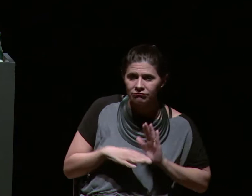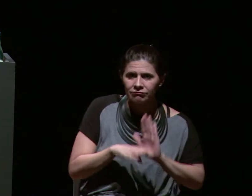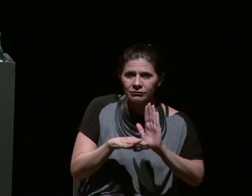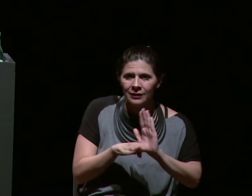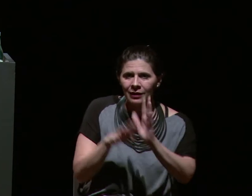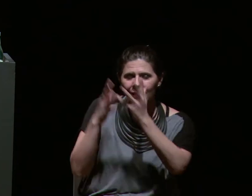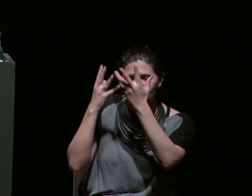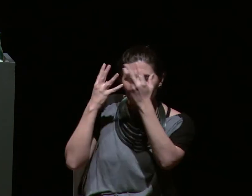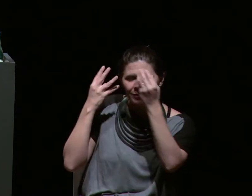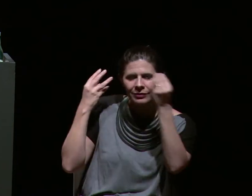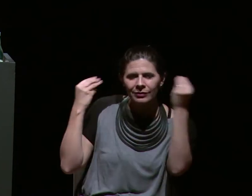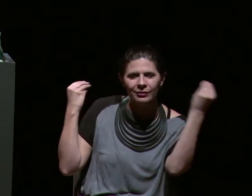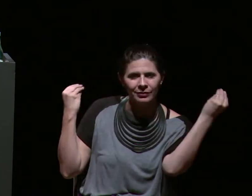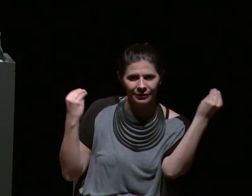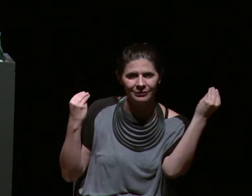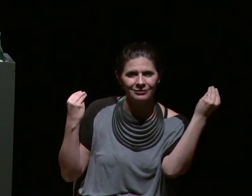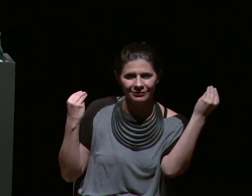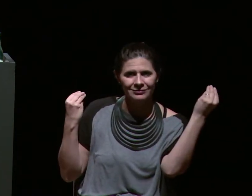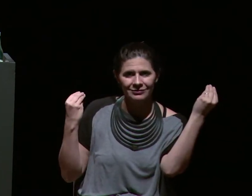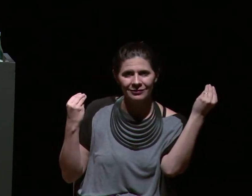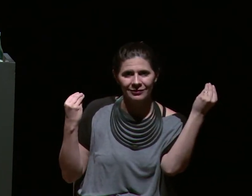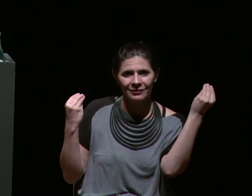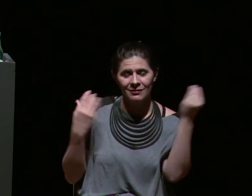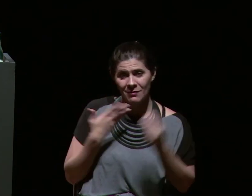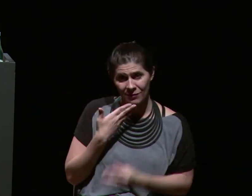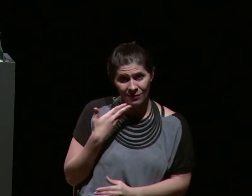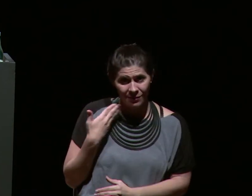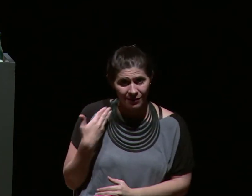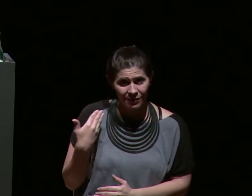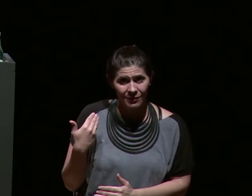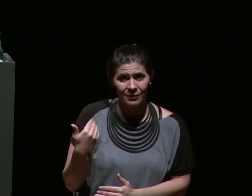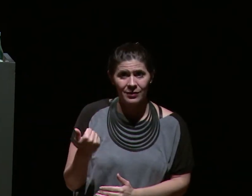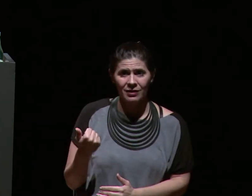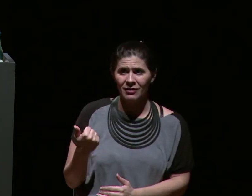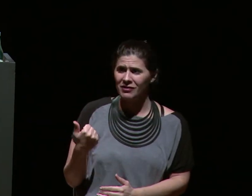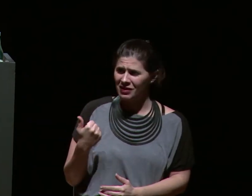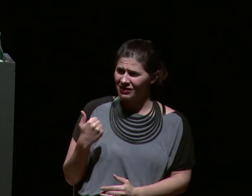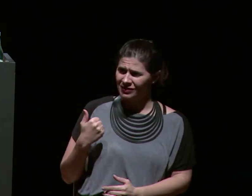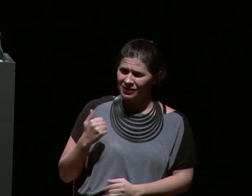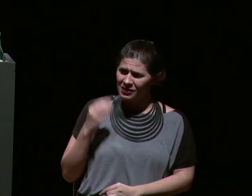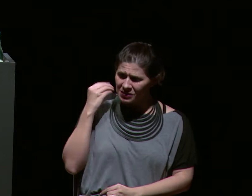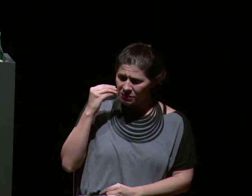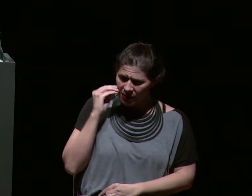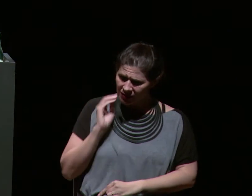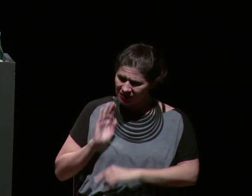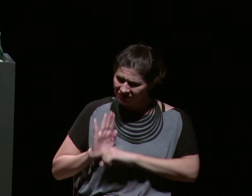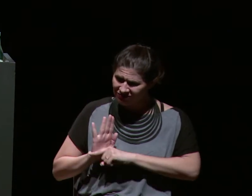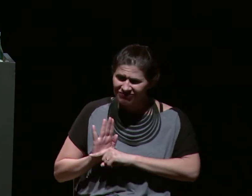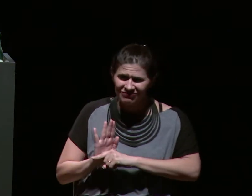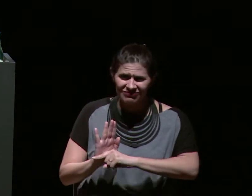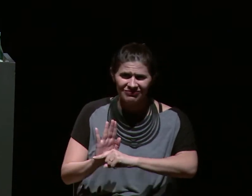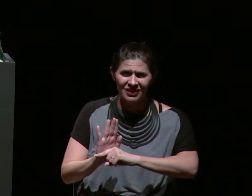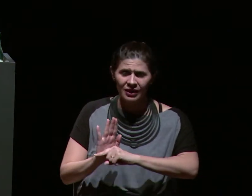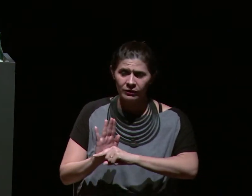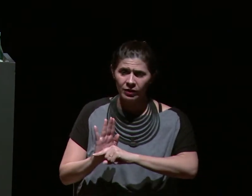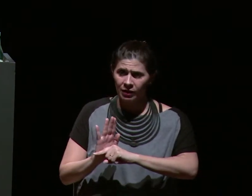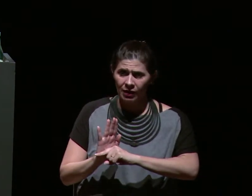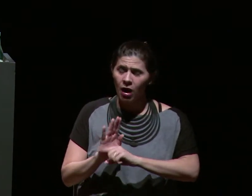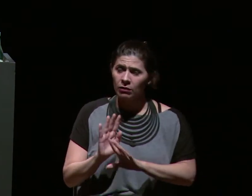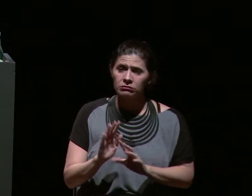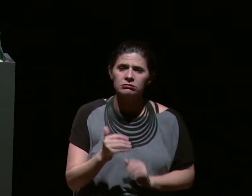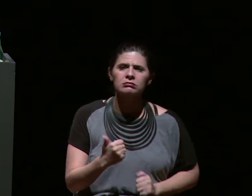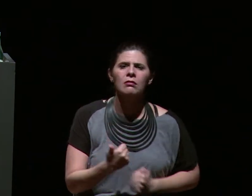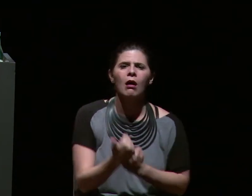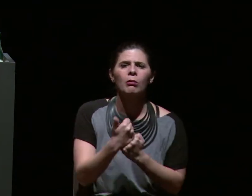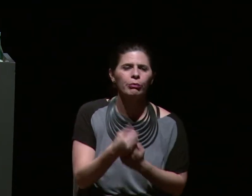escolar. Era uma forma íntima de superar experiências negativas e dar apoio àqueles que se viam como reféns de primeira